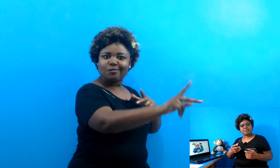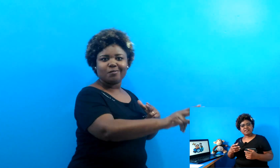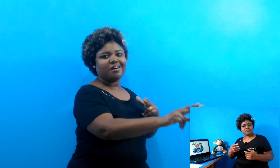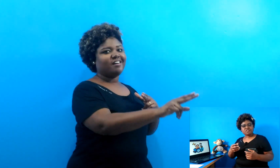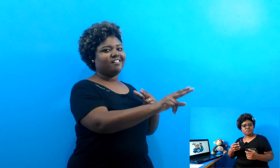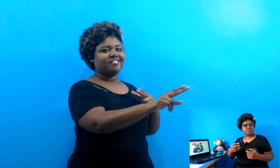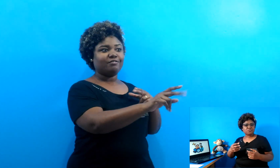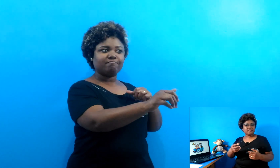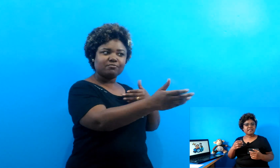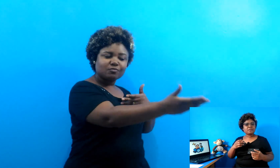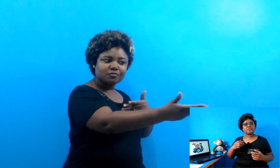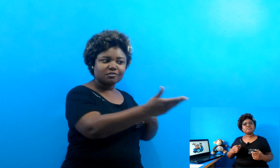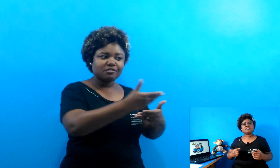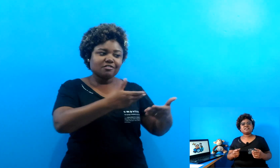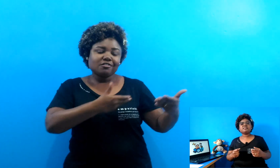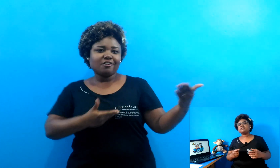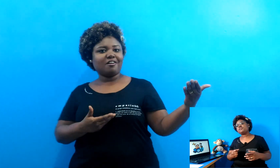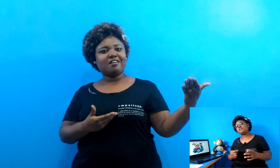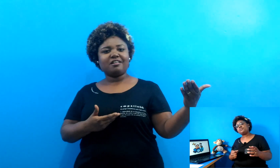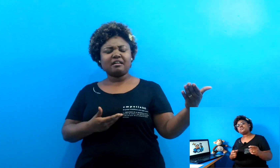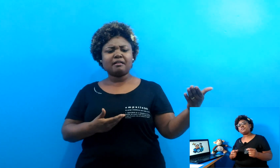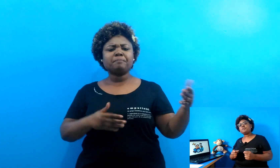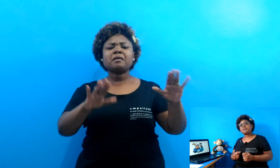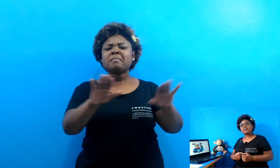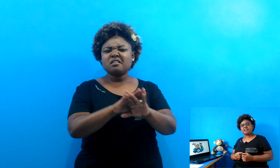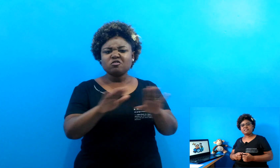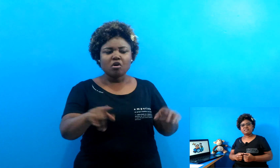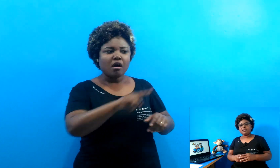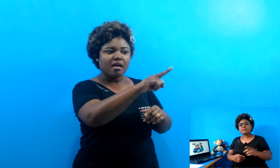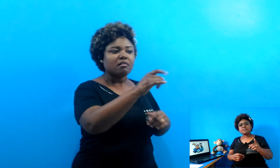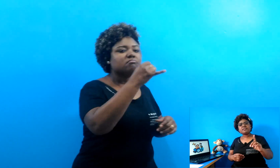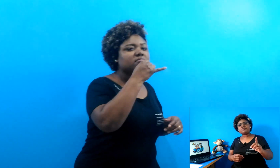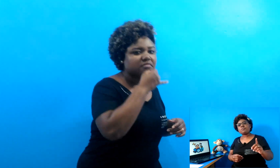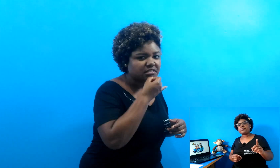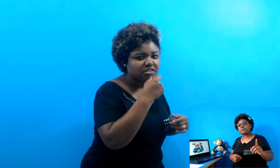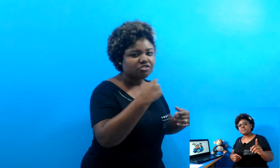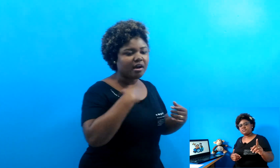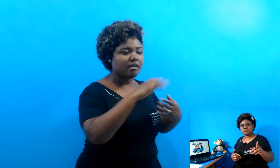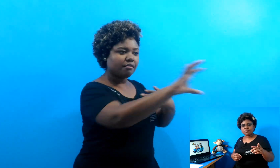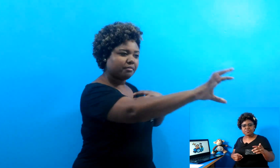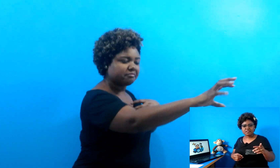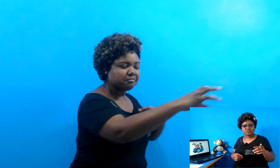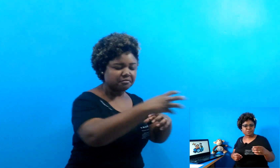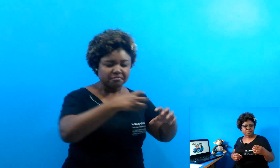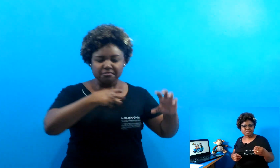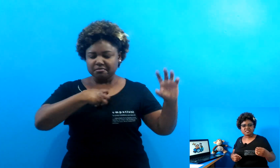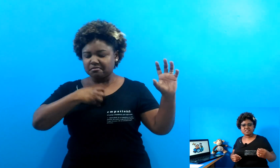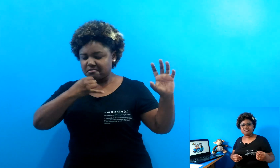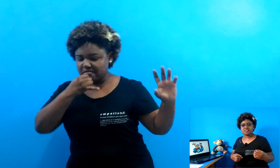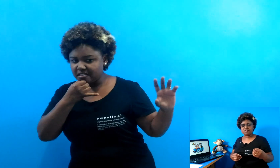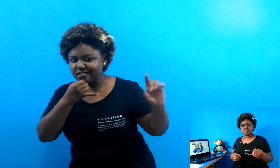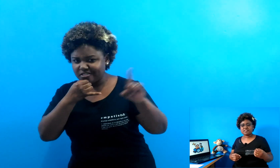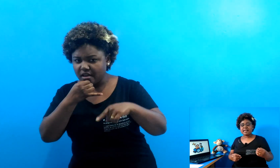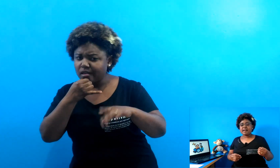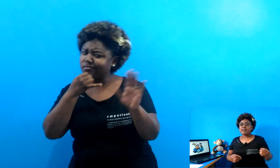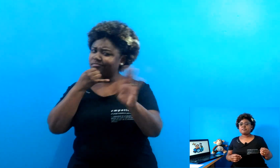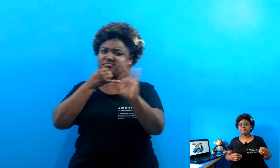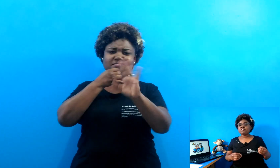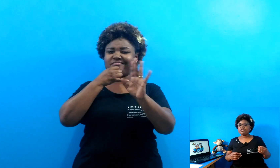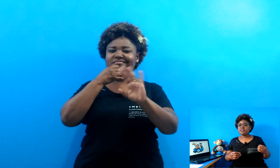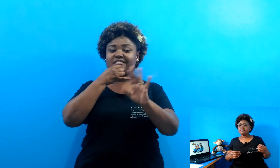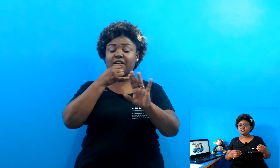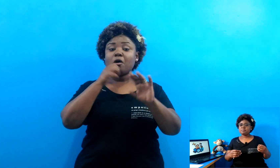seu. Pegar o sentimento dela para você e transferir o seu para ela. E não é só por coisas ruins, por coisas tristes.